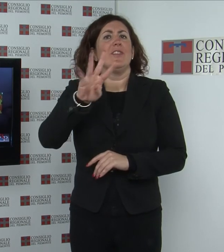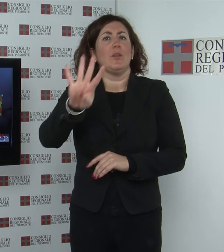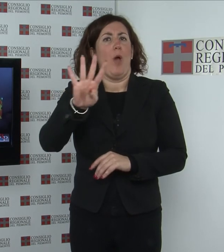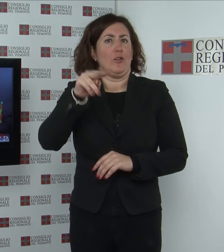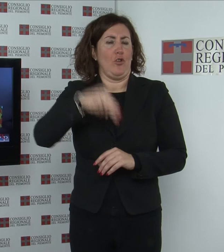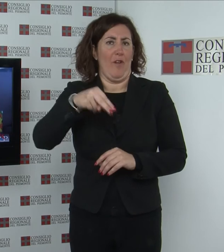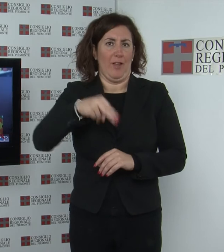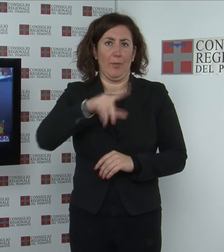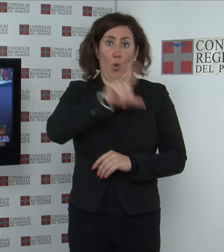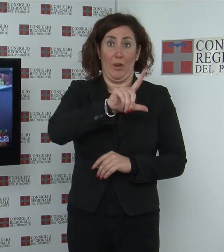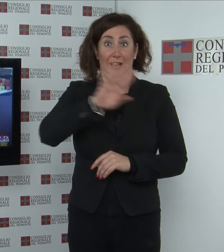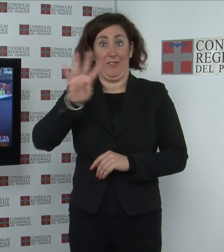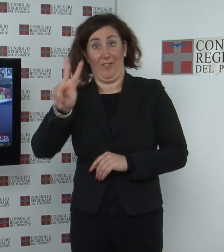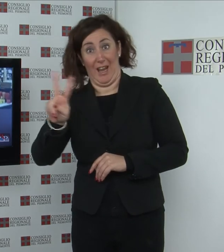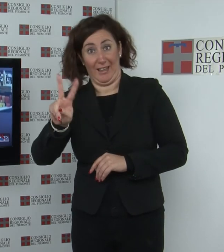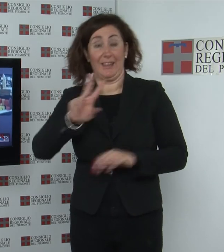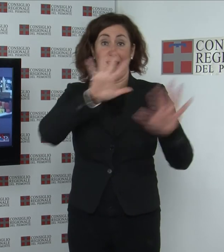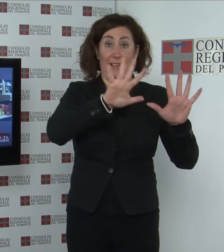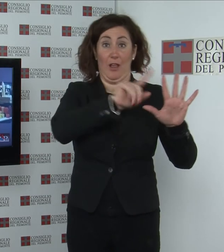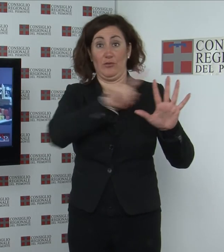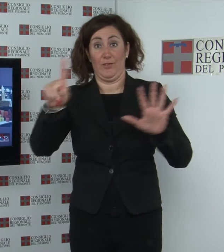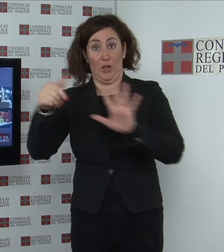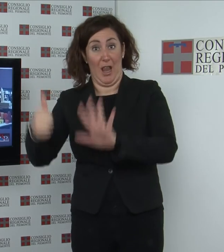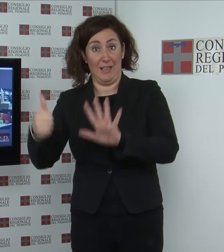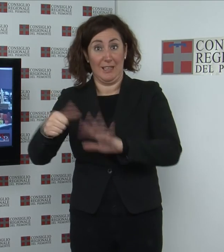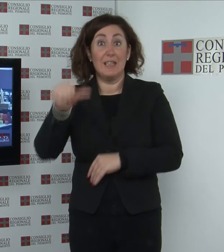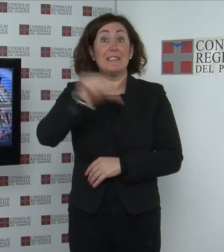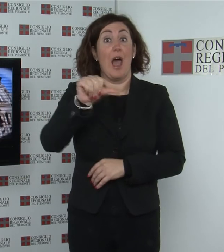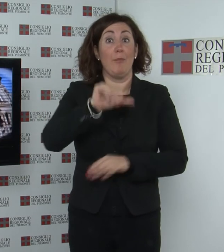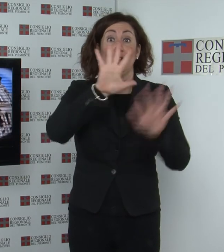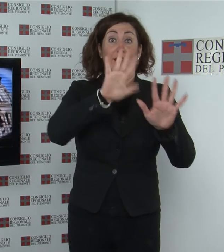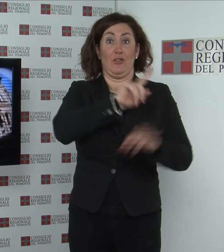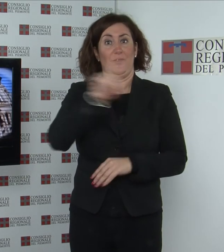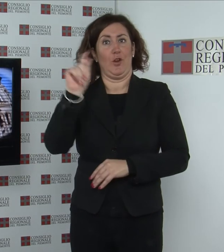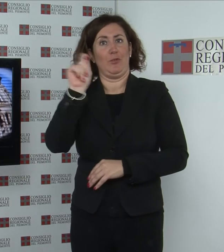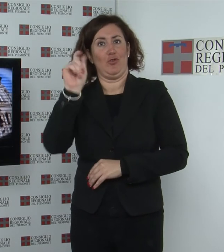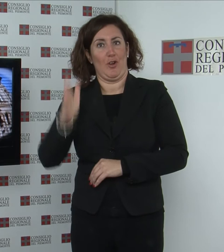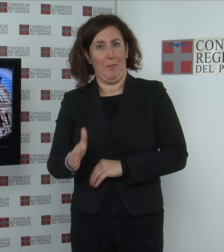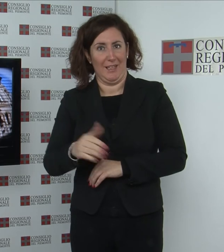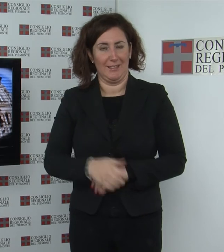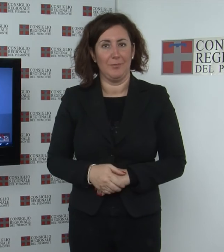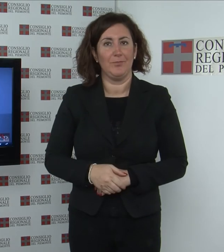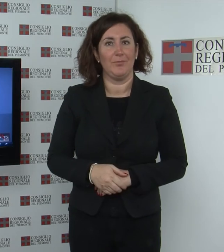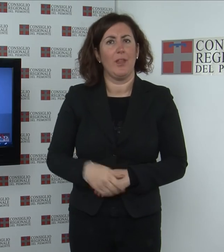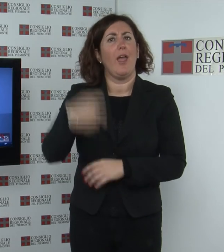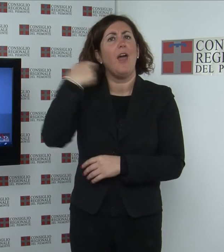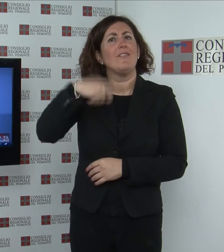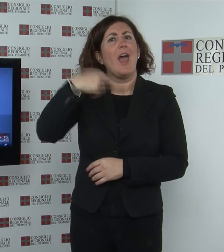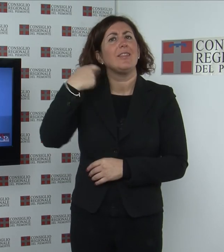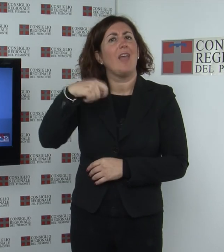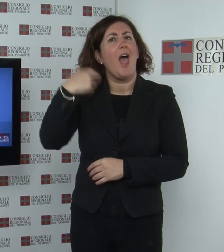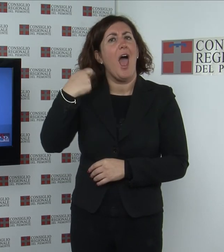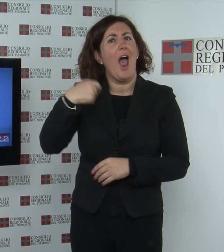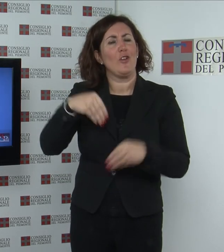venerdì ore 10:18 e al sabato dalle 10 alle 12:30 mostra sui ventagli ariose